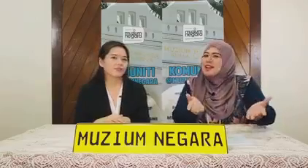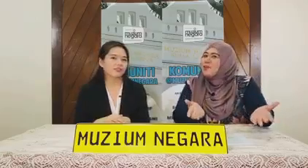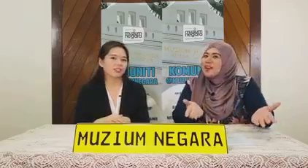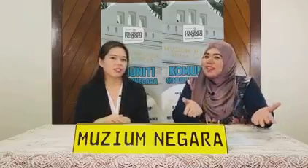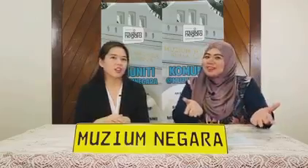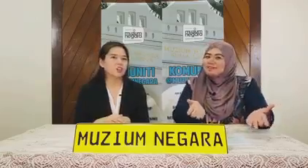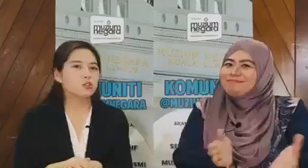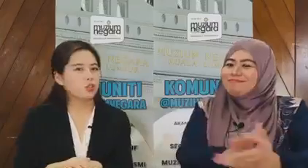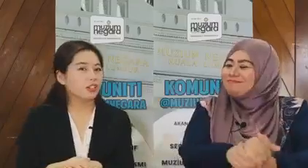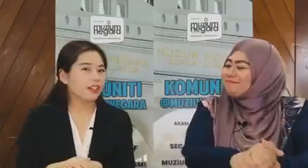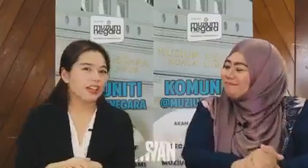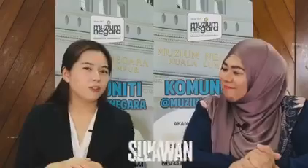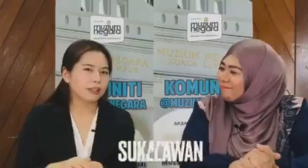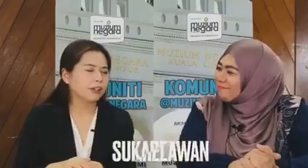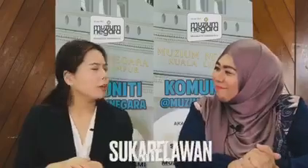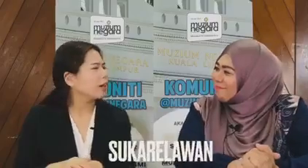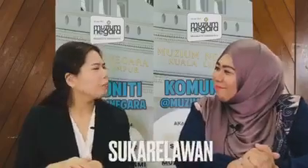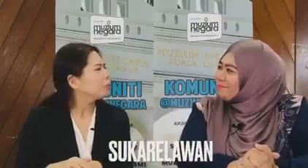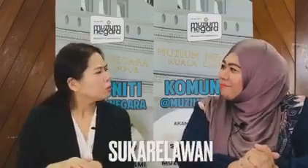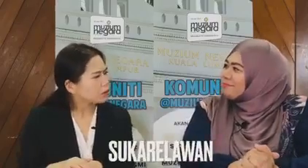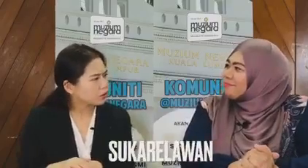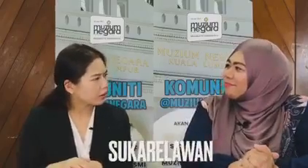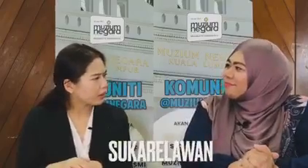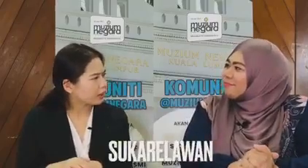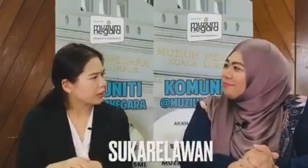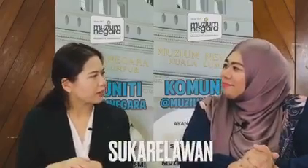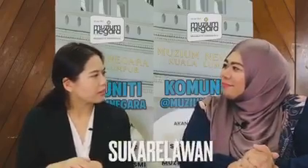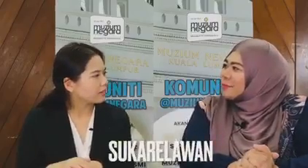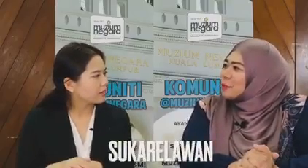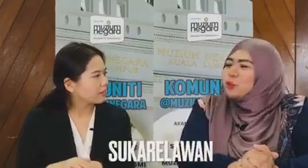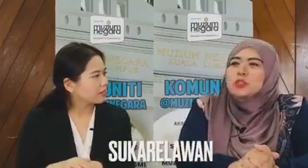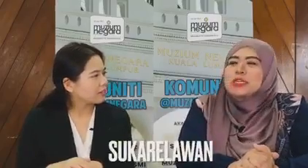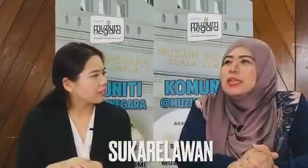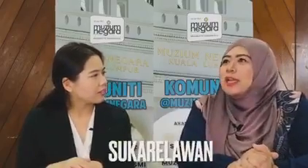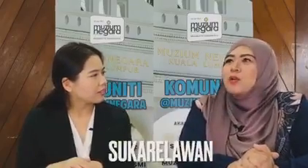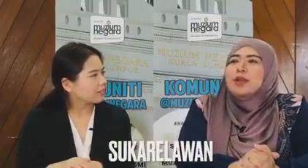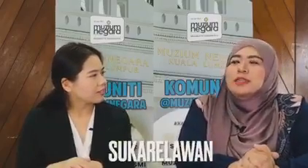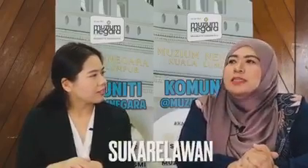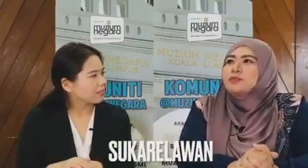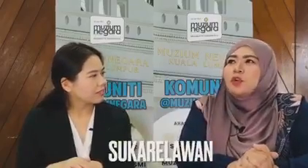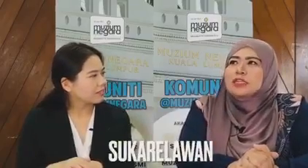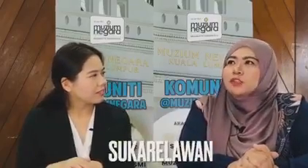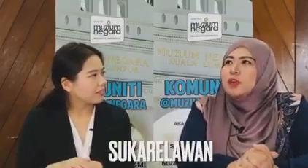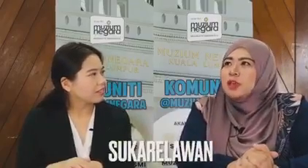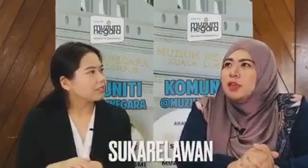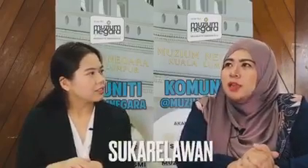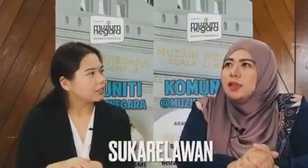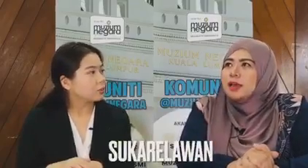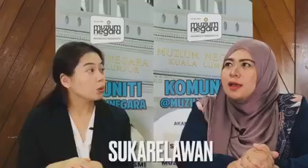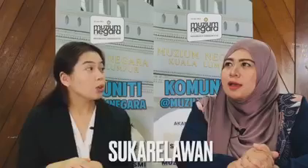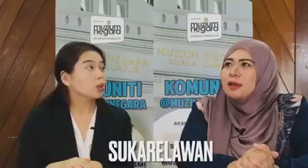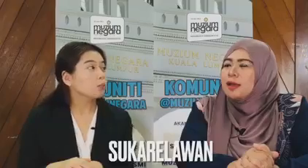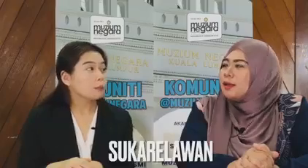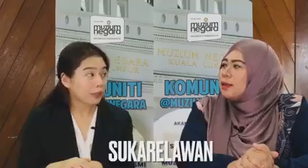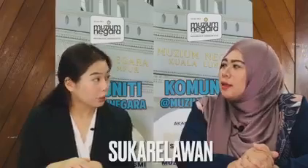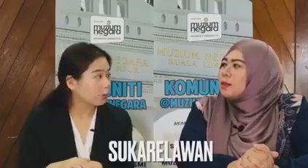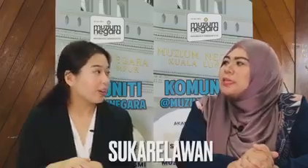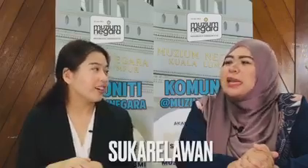sukarelawan. Sukarelawan. Okey, apa tujuan sukarelawan? Sukarelawan is volunteering. Yes, untuk membantu orang, yes,